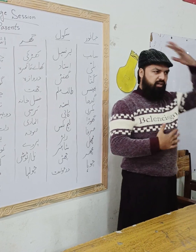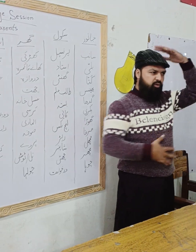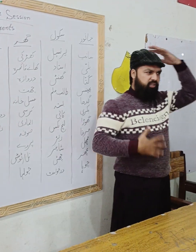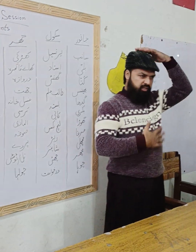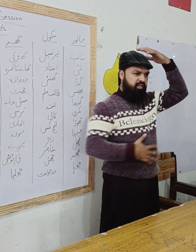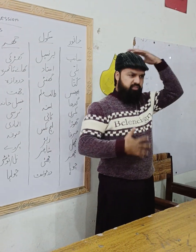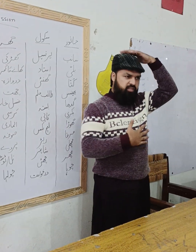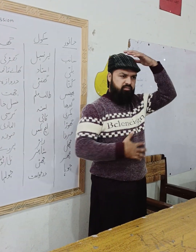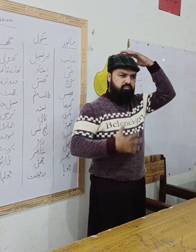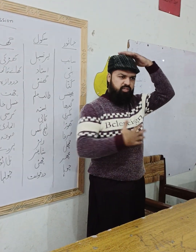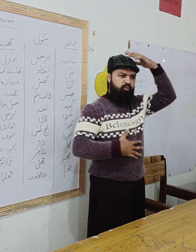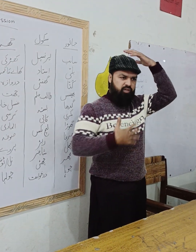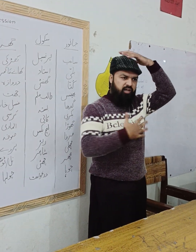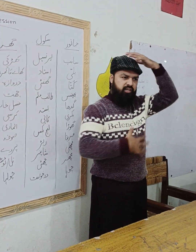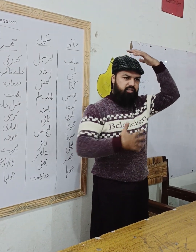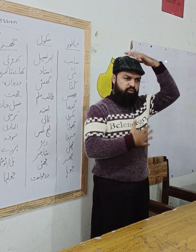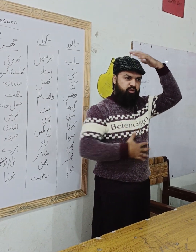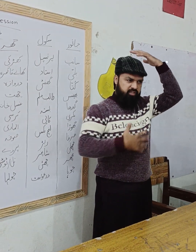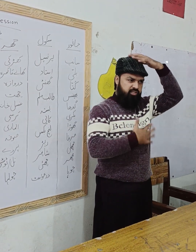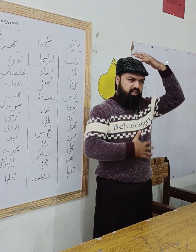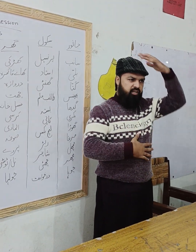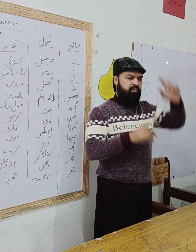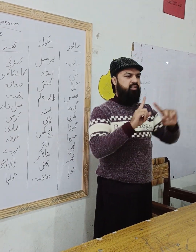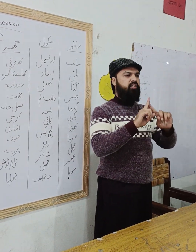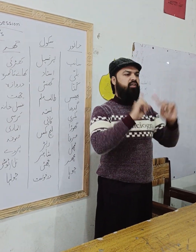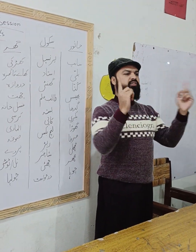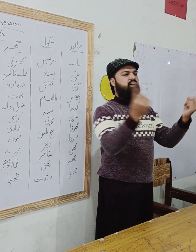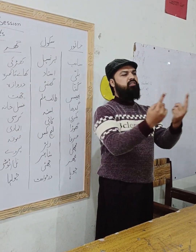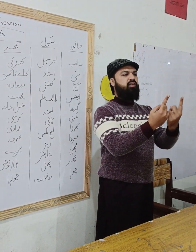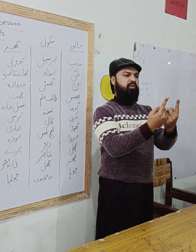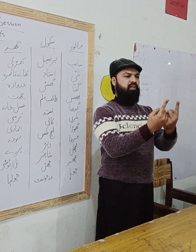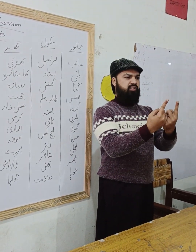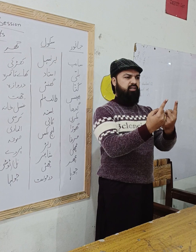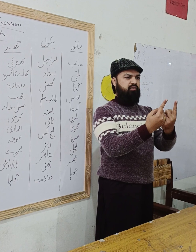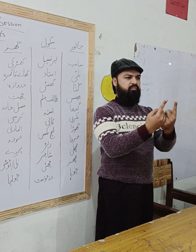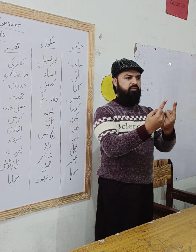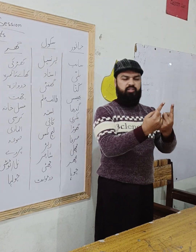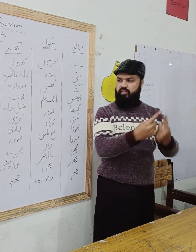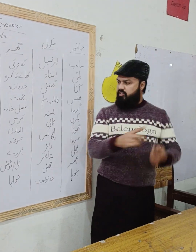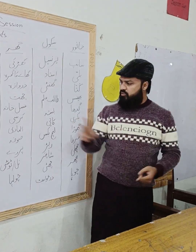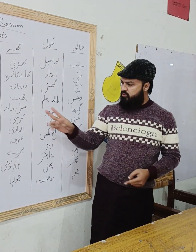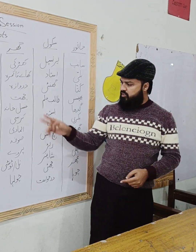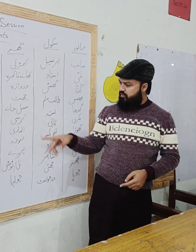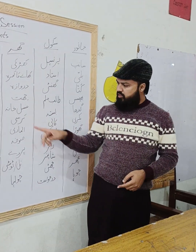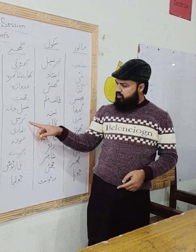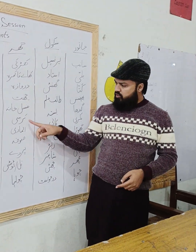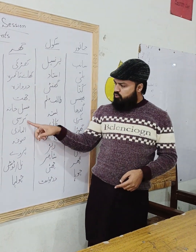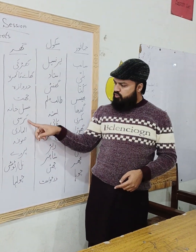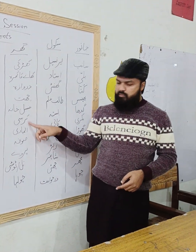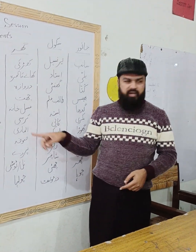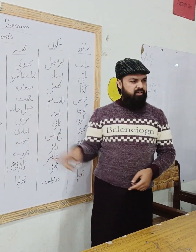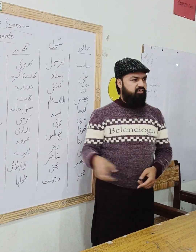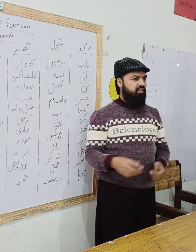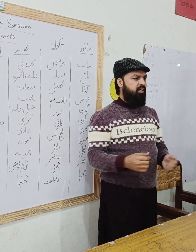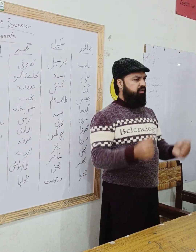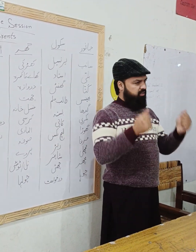होता है, ऐसे ही साबुन लगाना, ये खुद को ऐसे इशारा करके 7 कमरे का इशारा। ठीक है, जैसे उसी का कुर्सी बैठने से है, हम